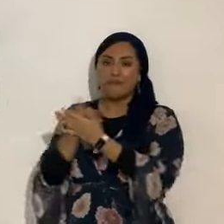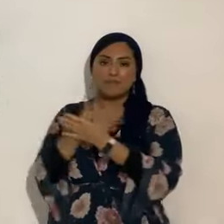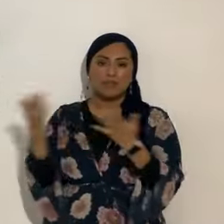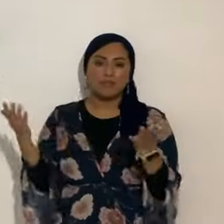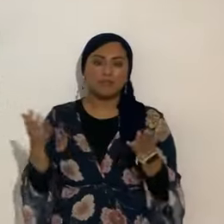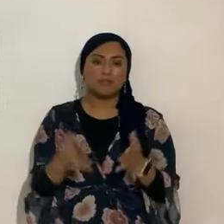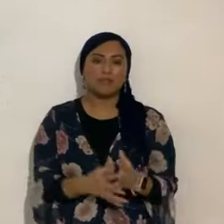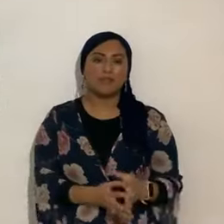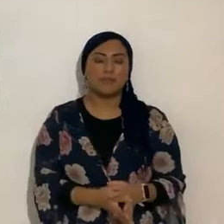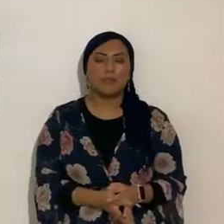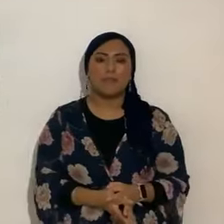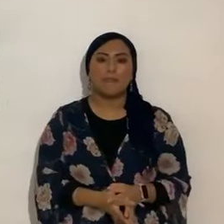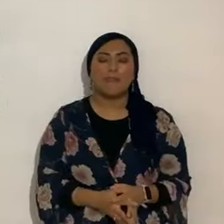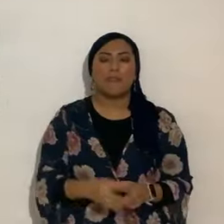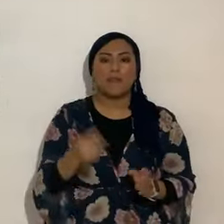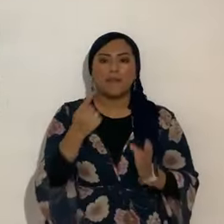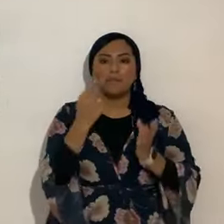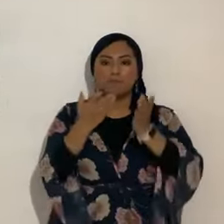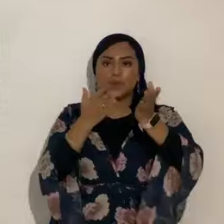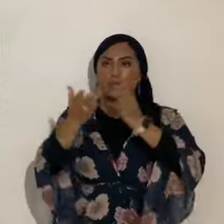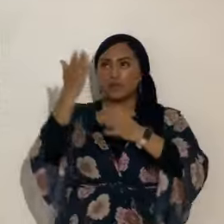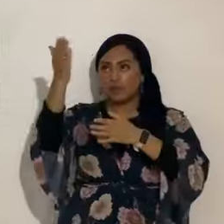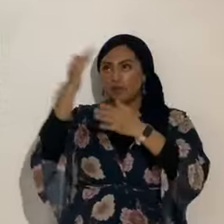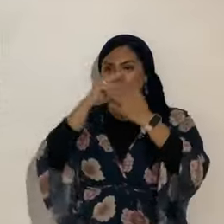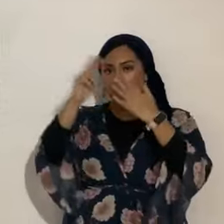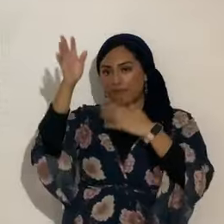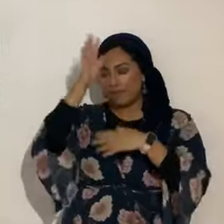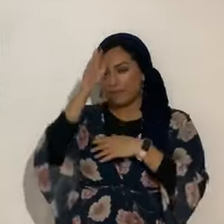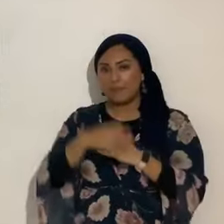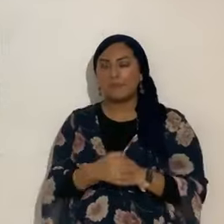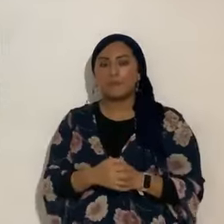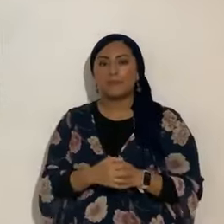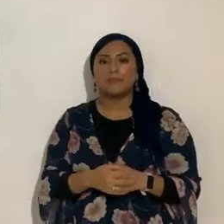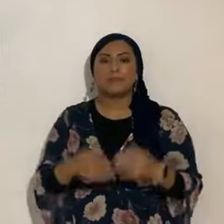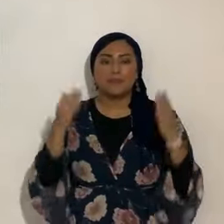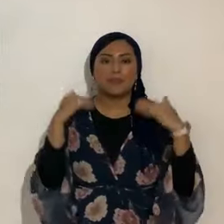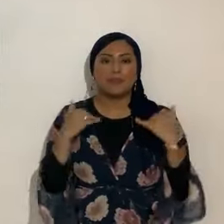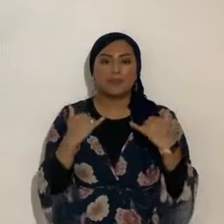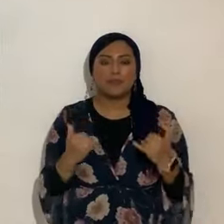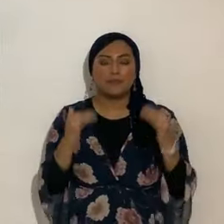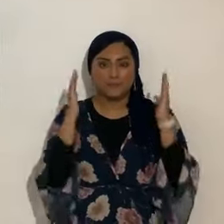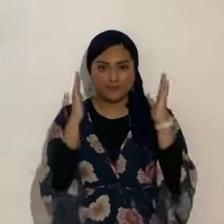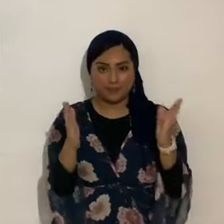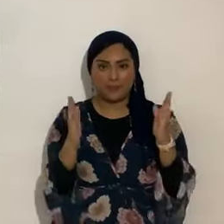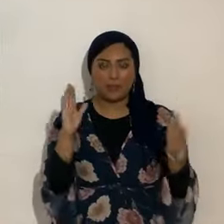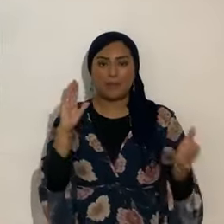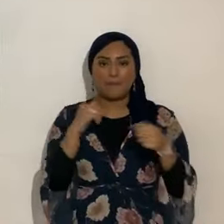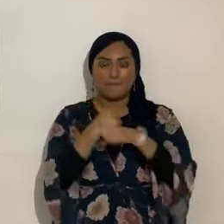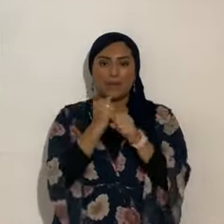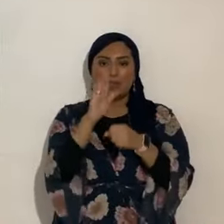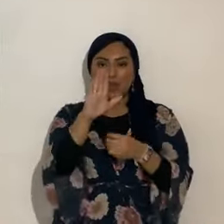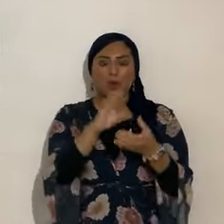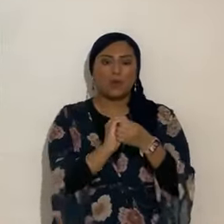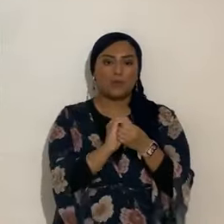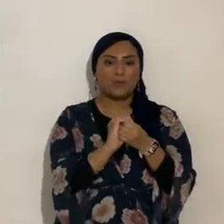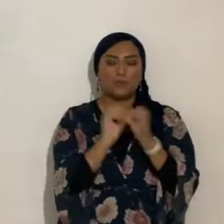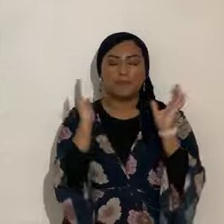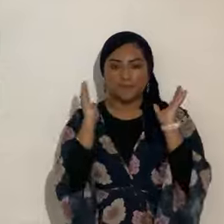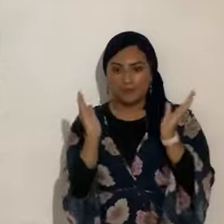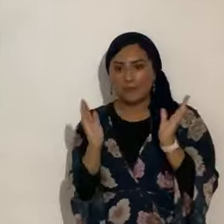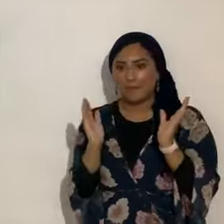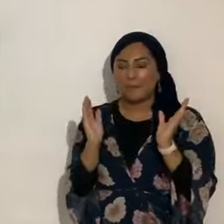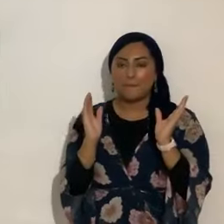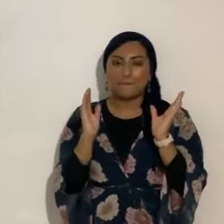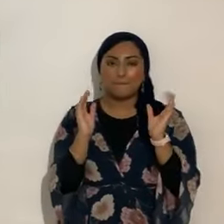importar? Solamente servir al Eterno. Ahora, mucha atención y hazlo personal. Atención,